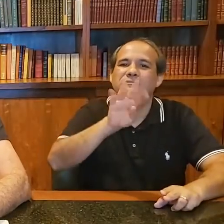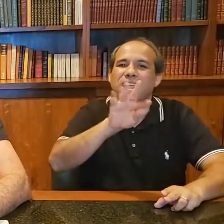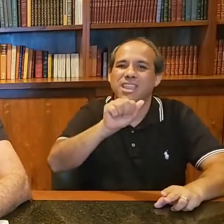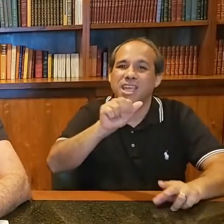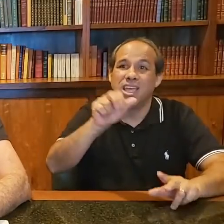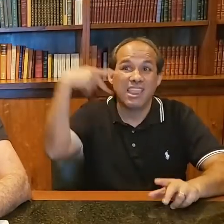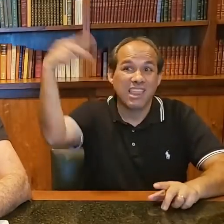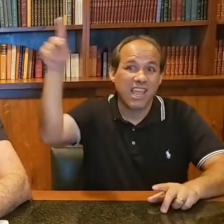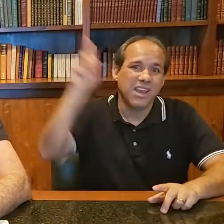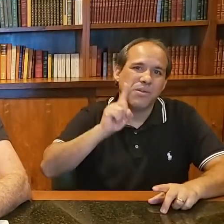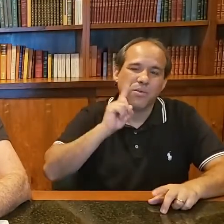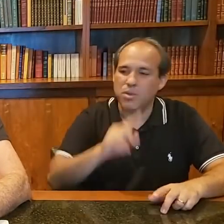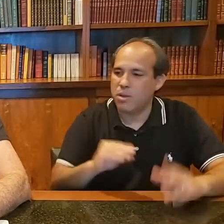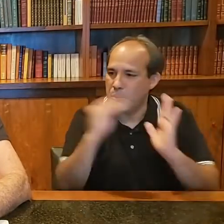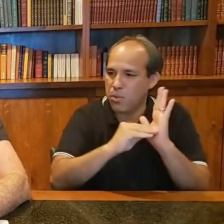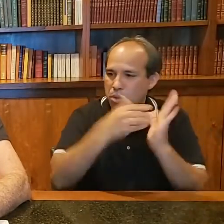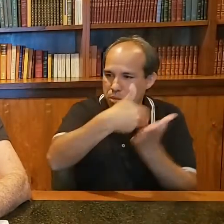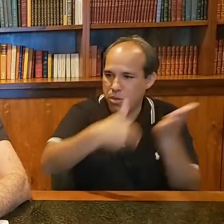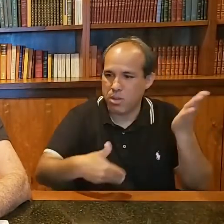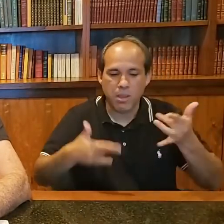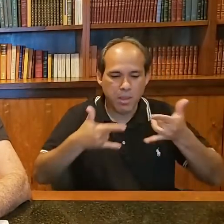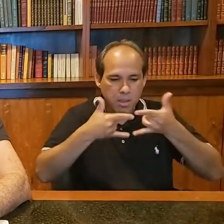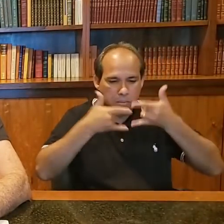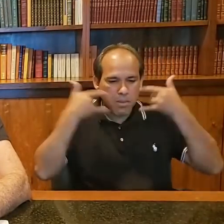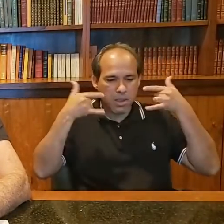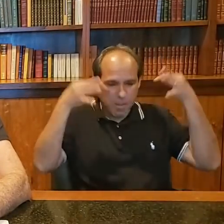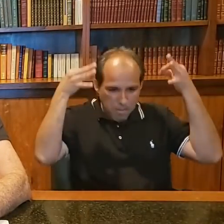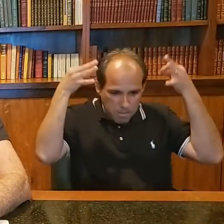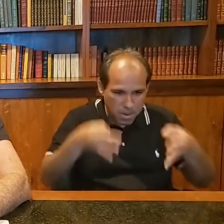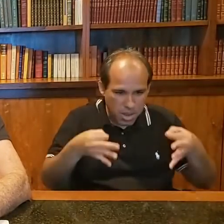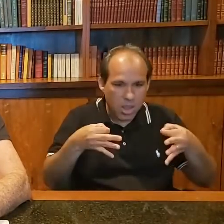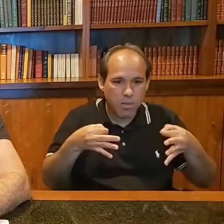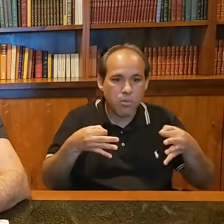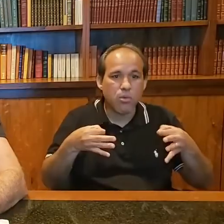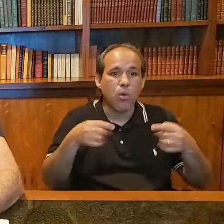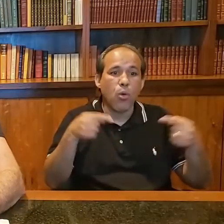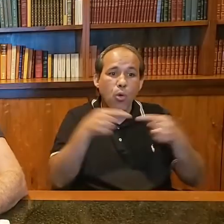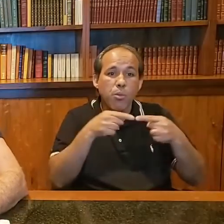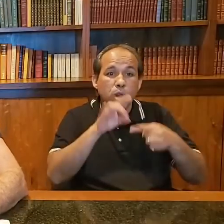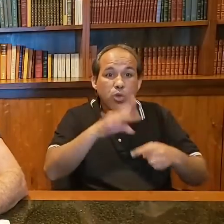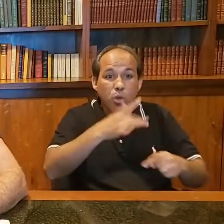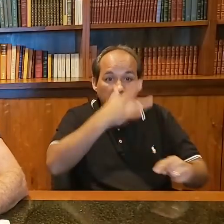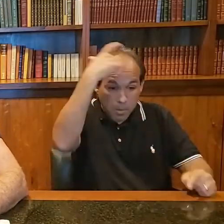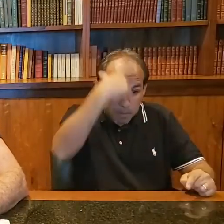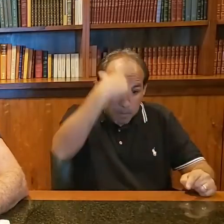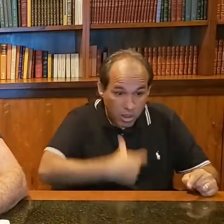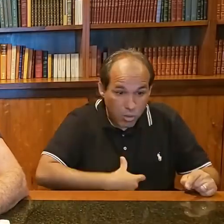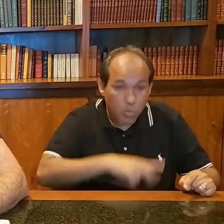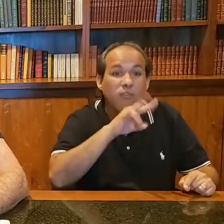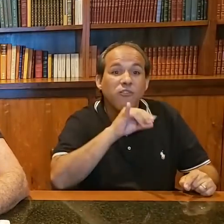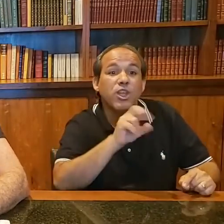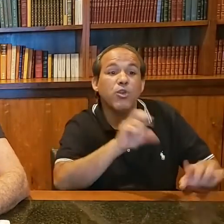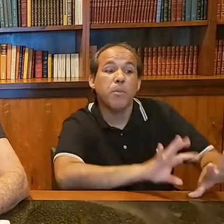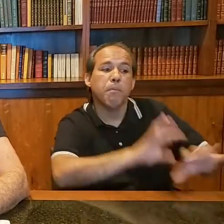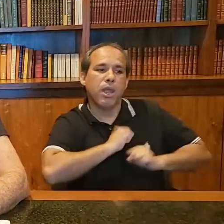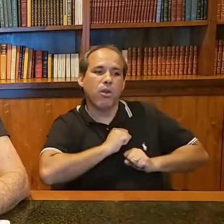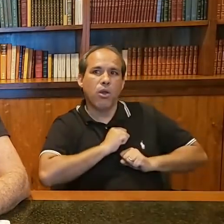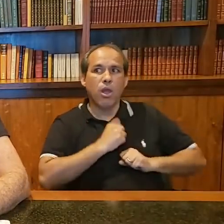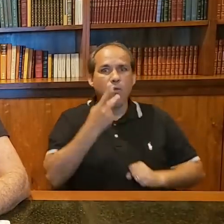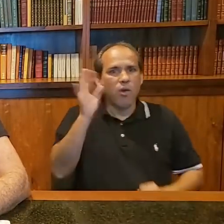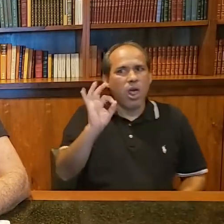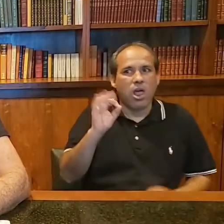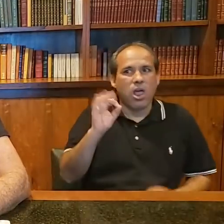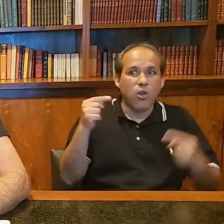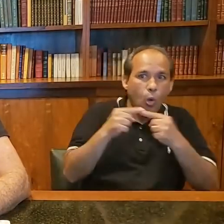E diz ele, um dos e-mails, as máscaras são realmente para as pessoas infectadas. Eu não vou falar que sou contra ou a favor. O que ele